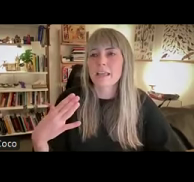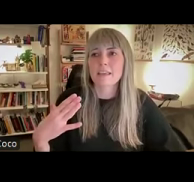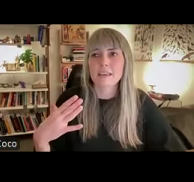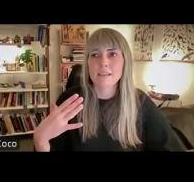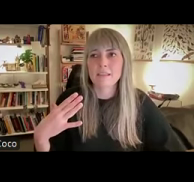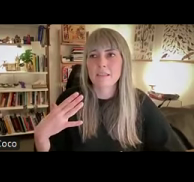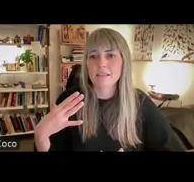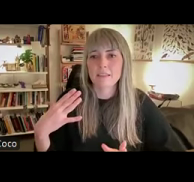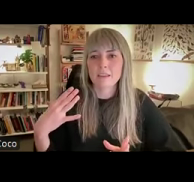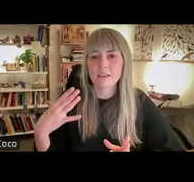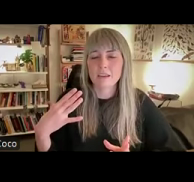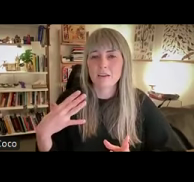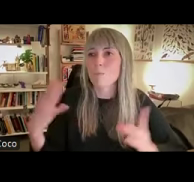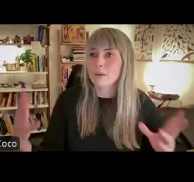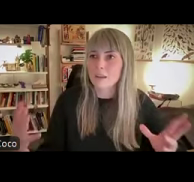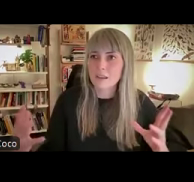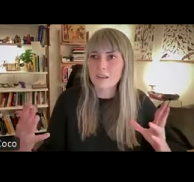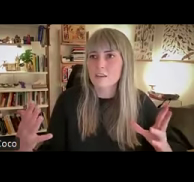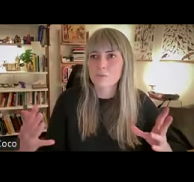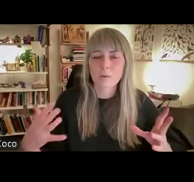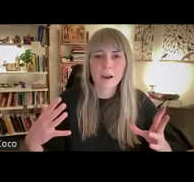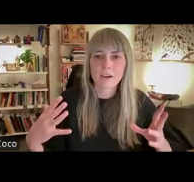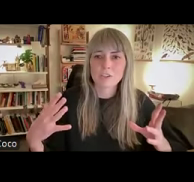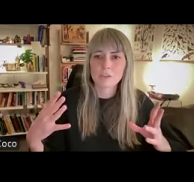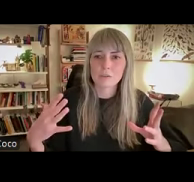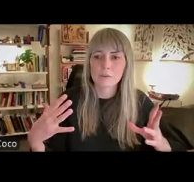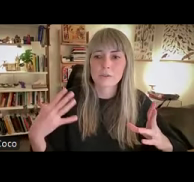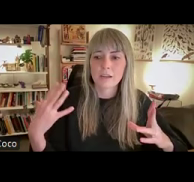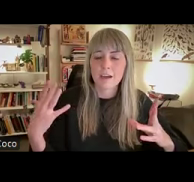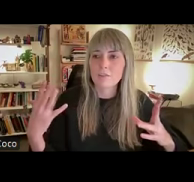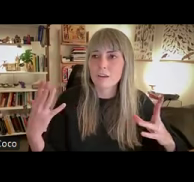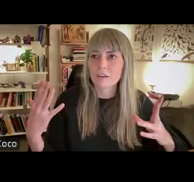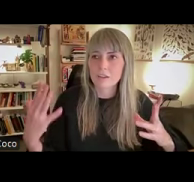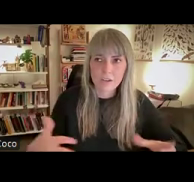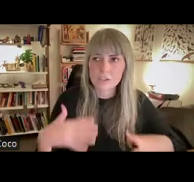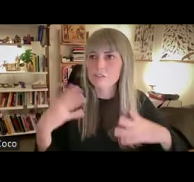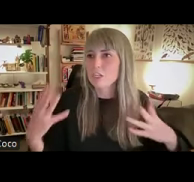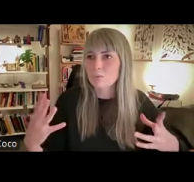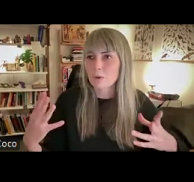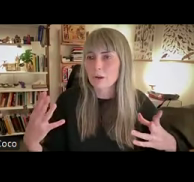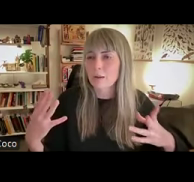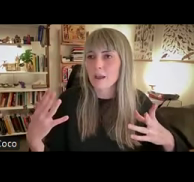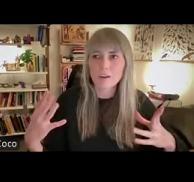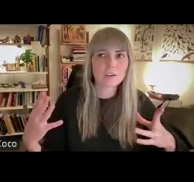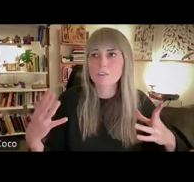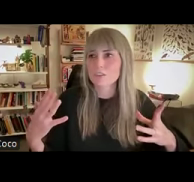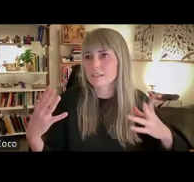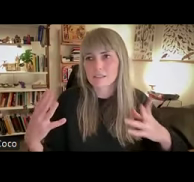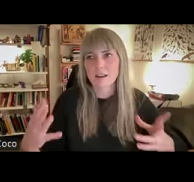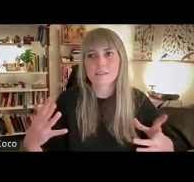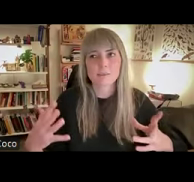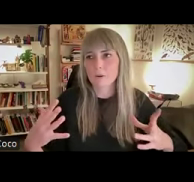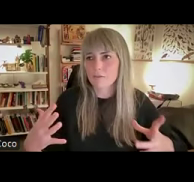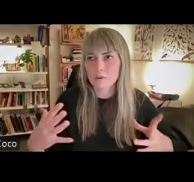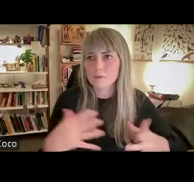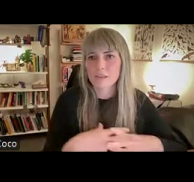cierto tipo de exposición, entonces la compañía se le requiere tener un programa